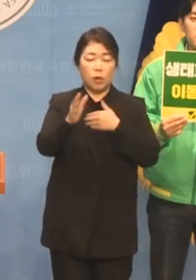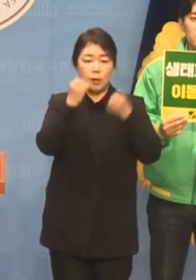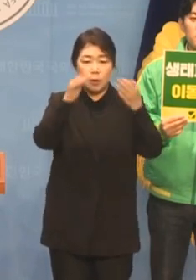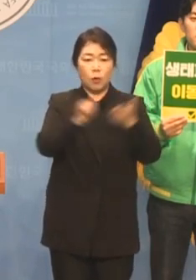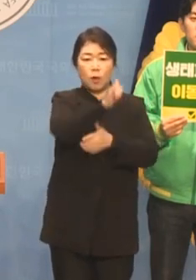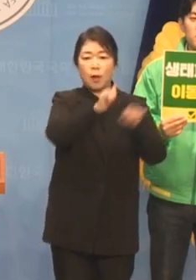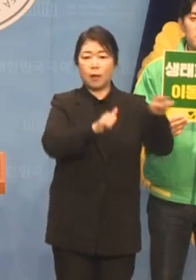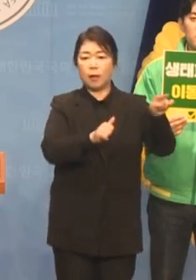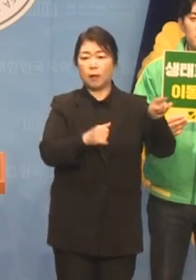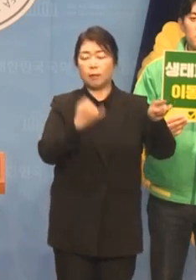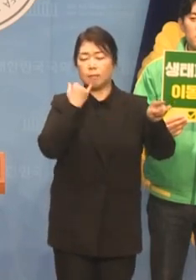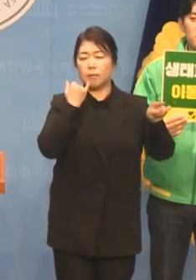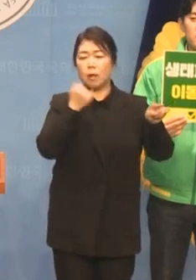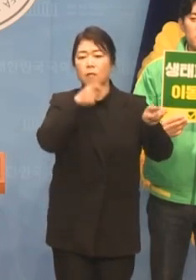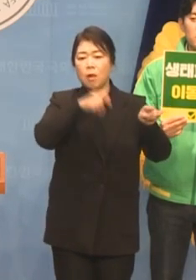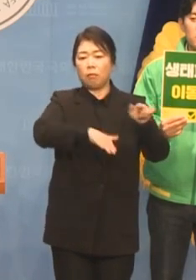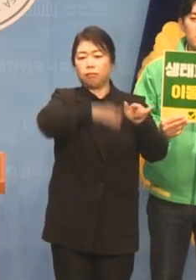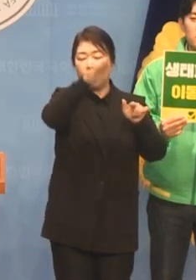신공한의원